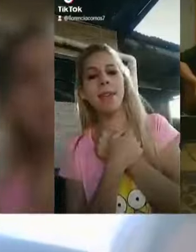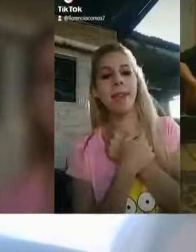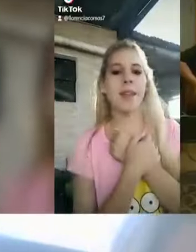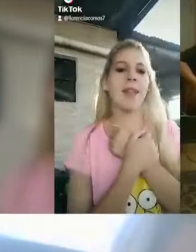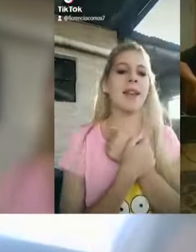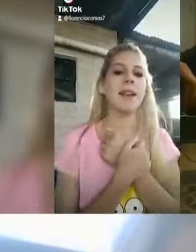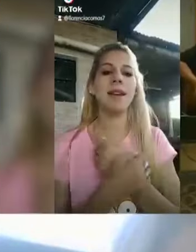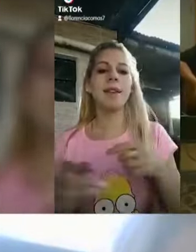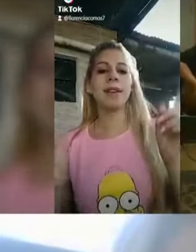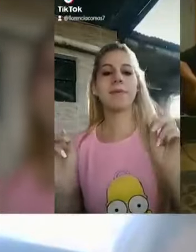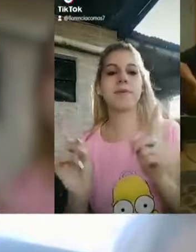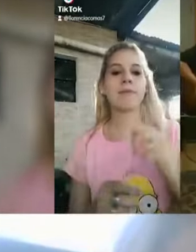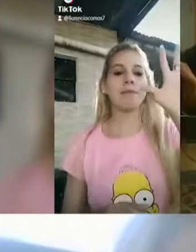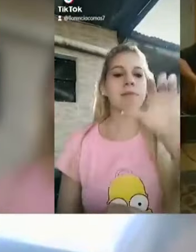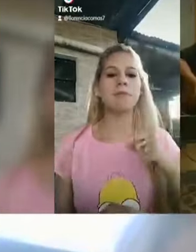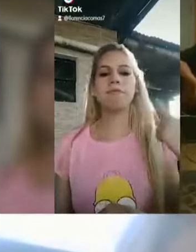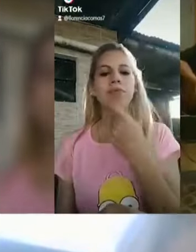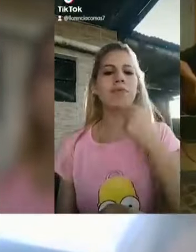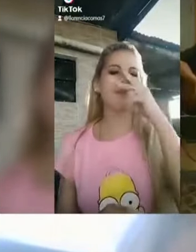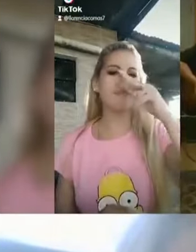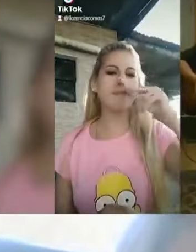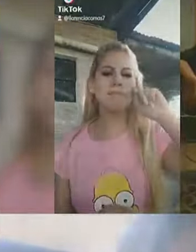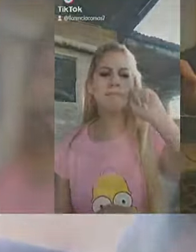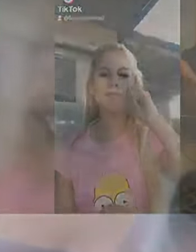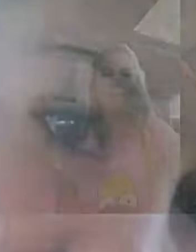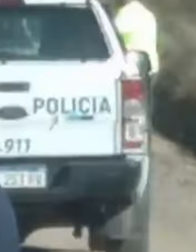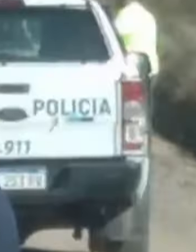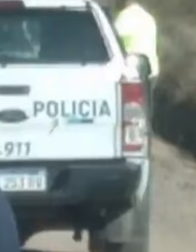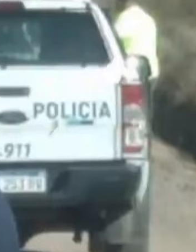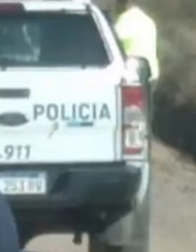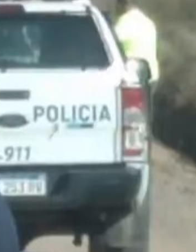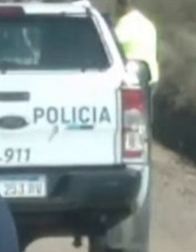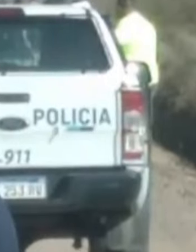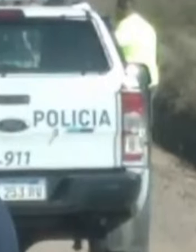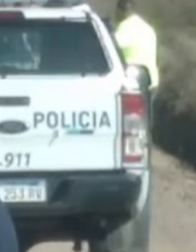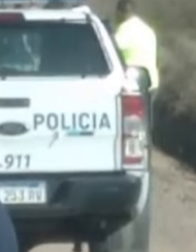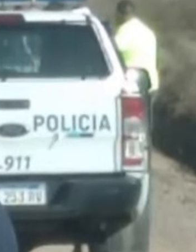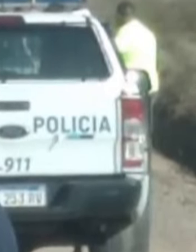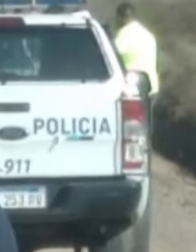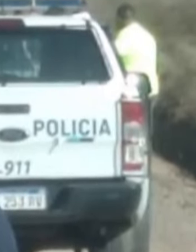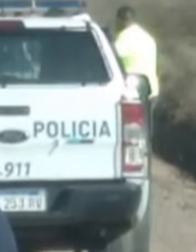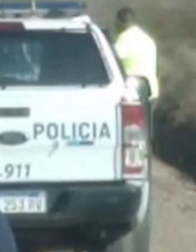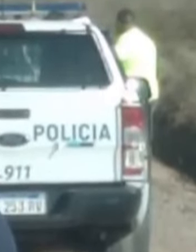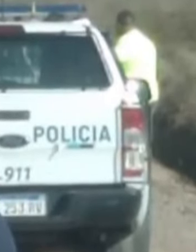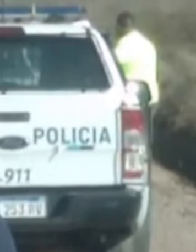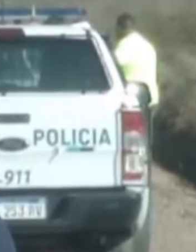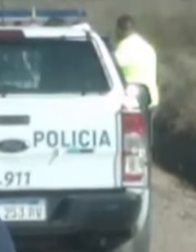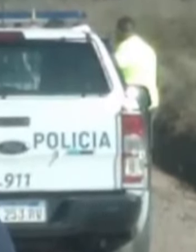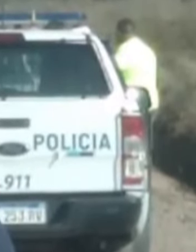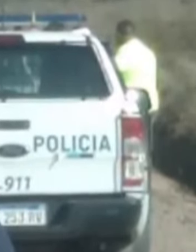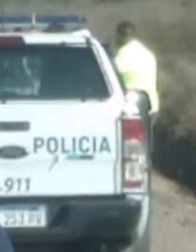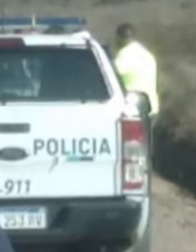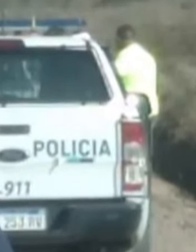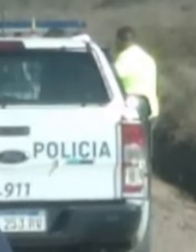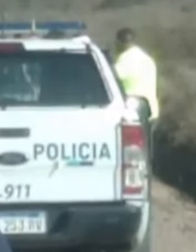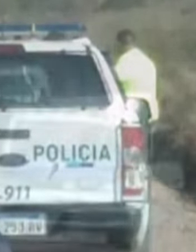¿no? ¿Qué más se va sabiendo? Bien, bueno, lo que sabemos hasta ahora es que la policía está trabajando en una